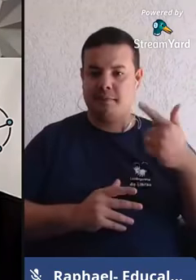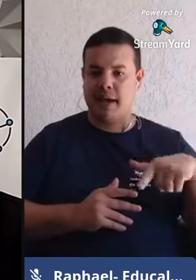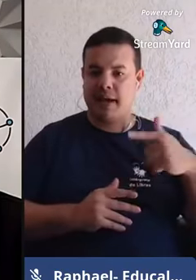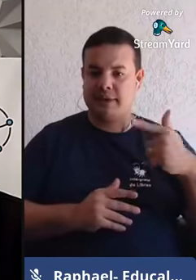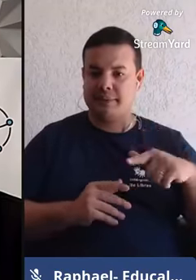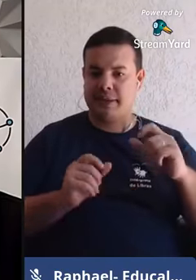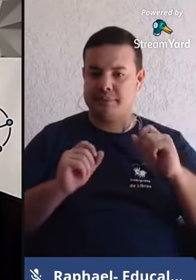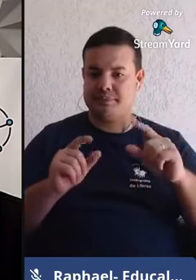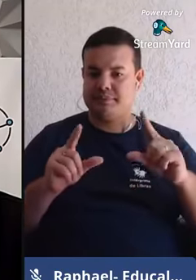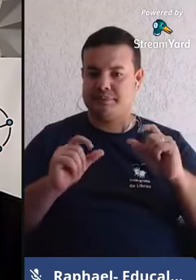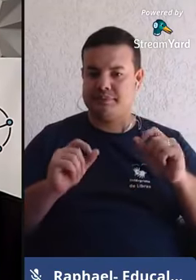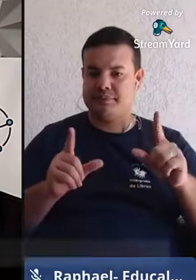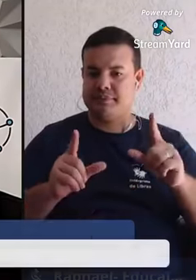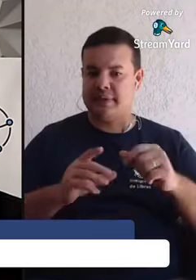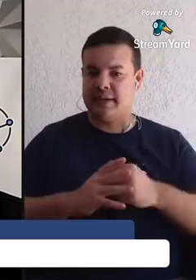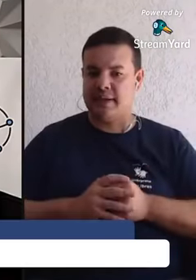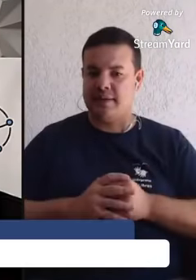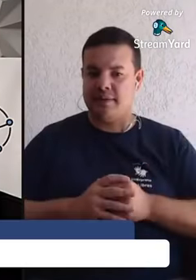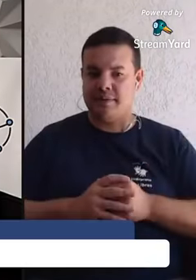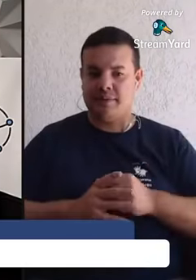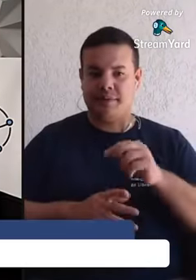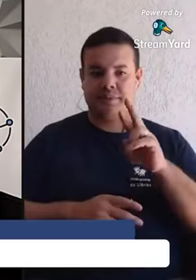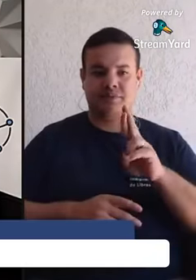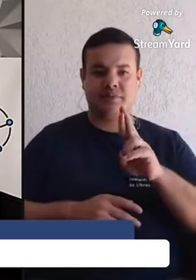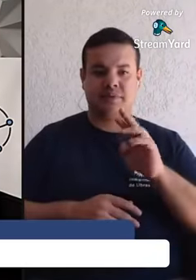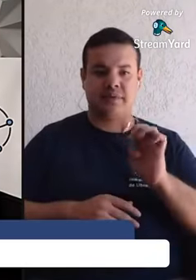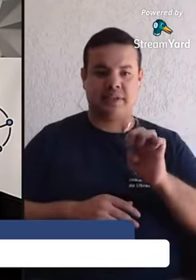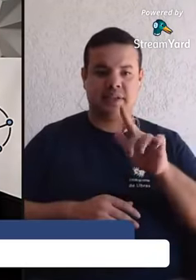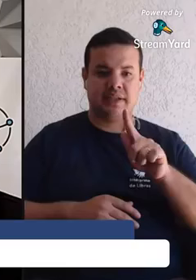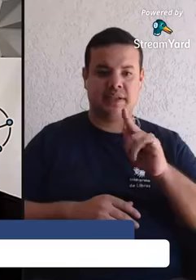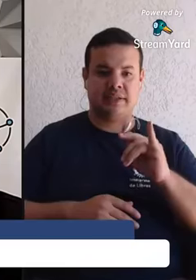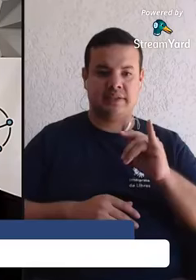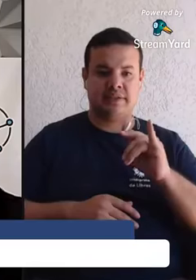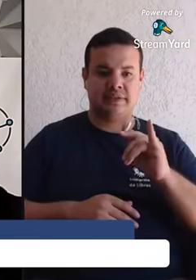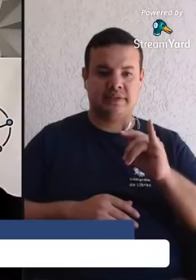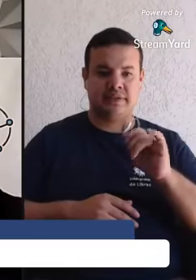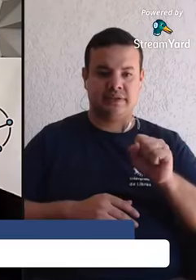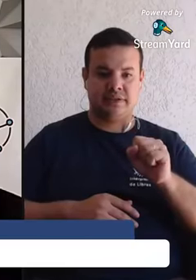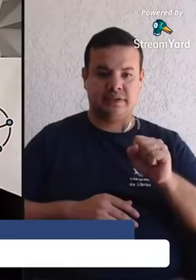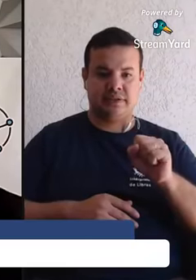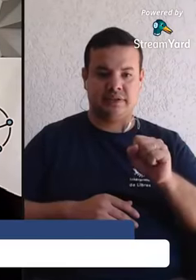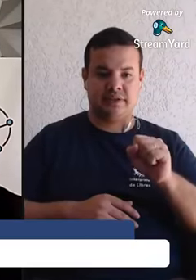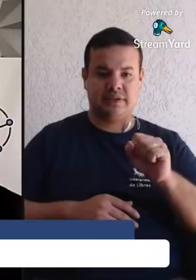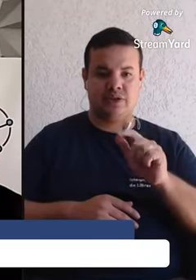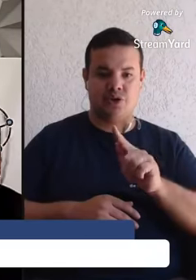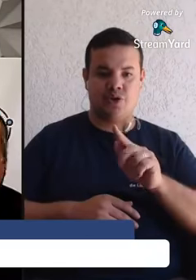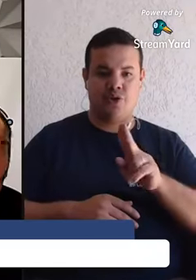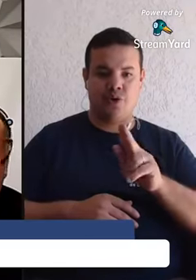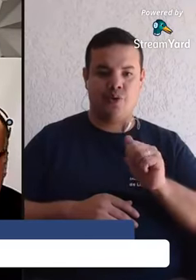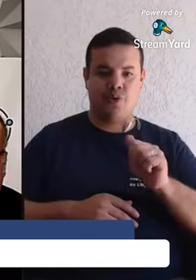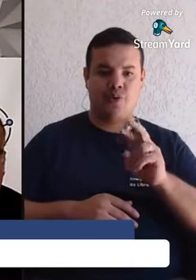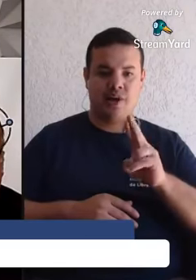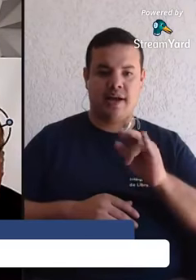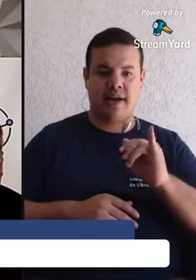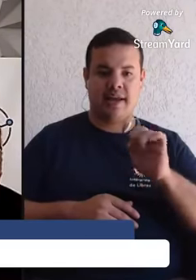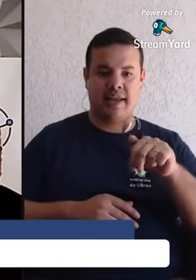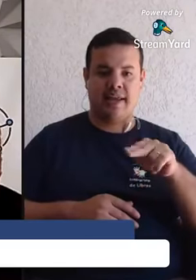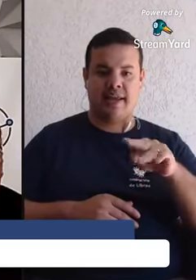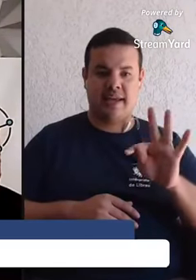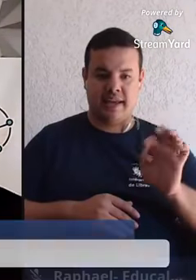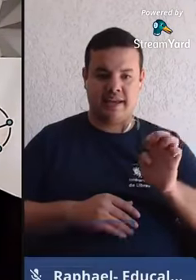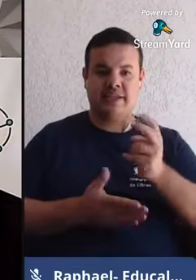Bom, o Regis Guariente, que tem estado sempre com a gente aqui.